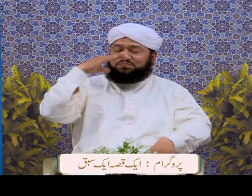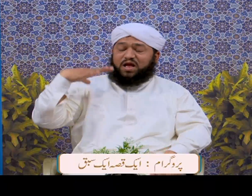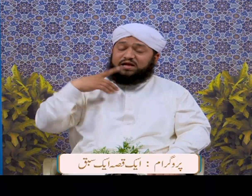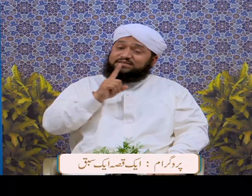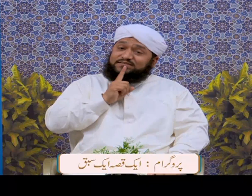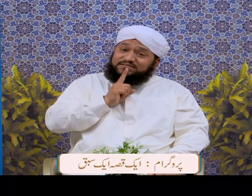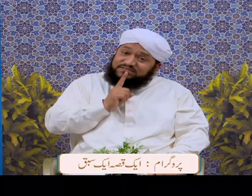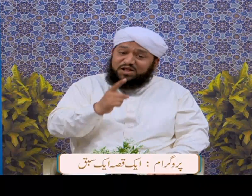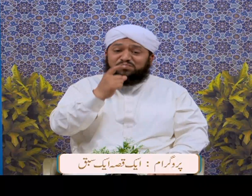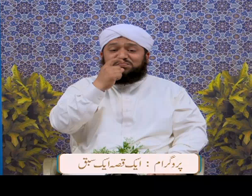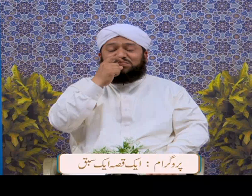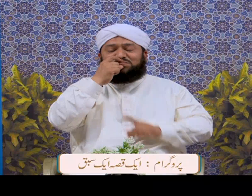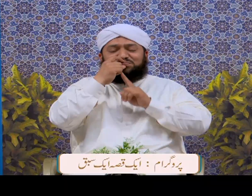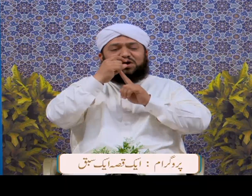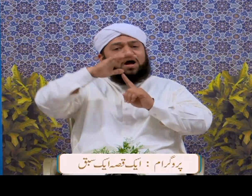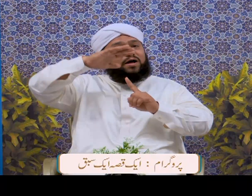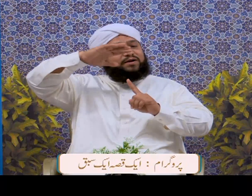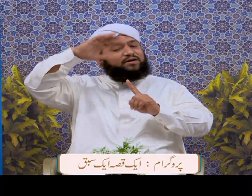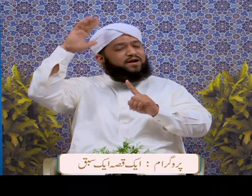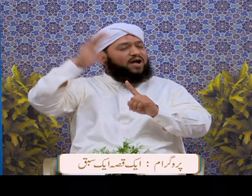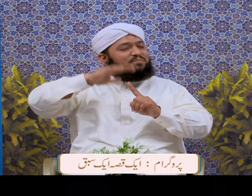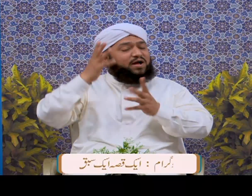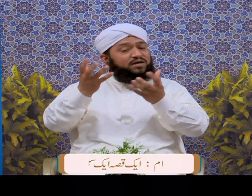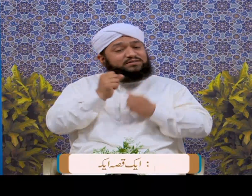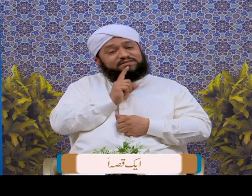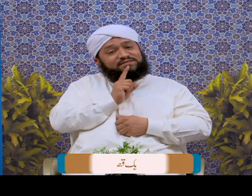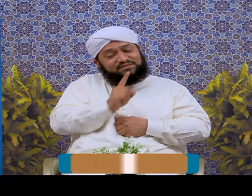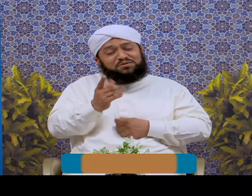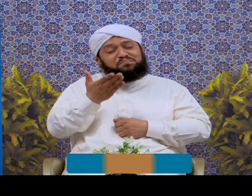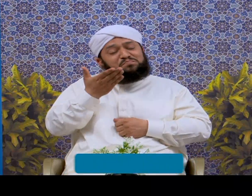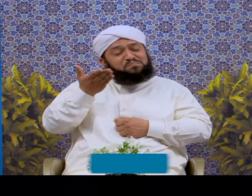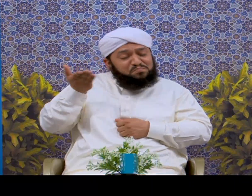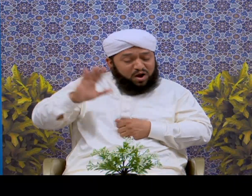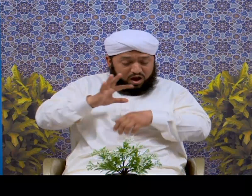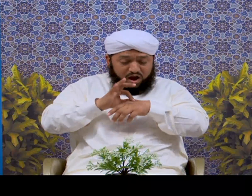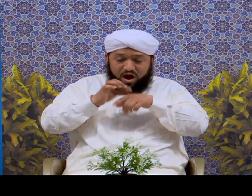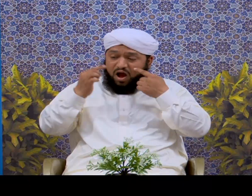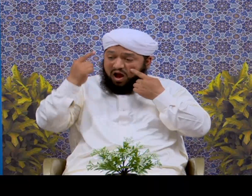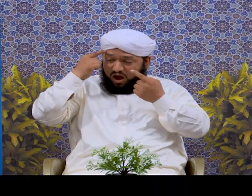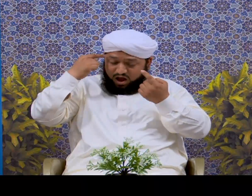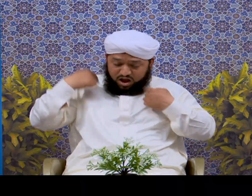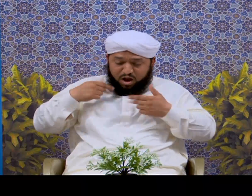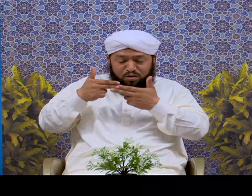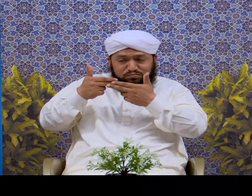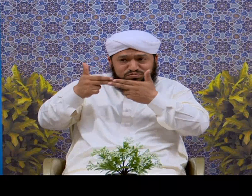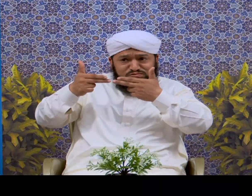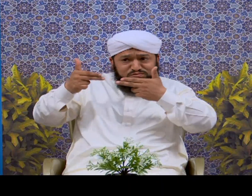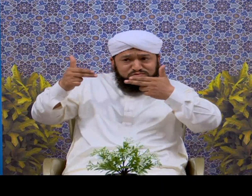حقیقی معنوں میں روزے کی برکتیں تو اسی وقت نصیب ہوں گی جب ہم تمام اعضاء کا بیان کیے گئے طریقے کے مطابق